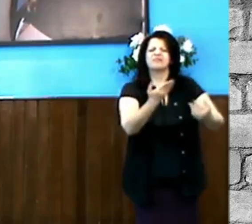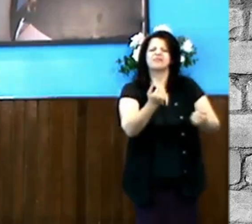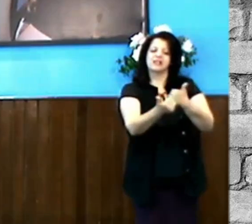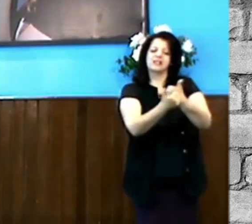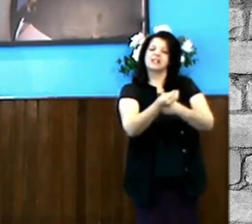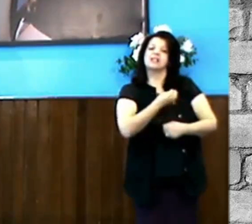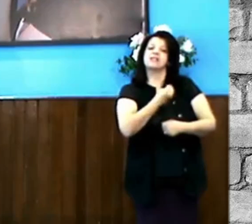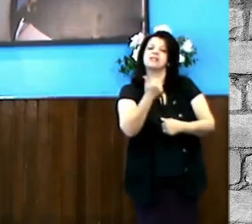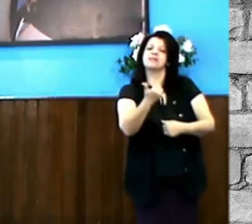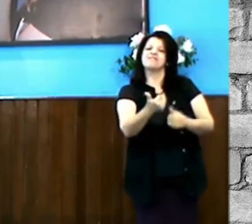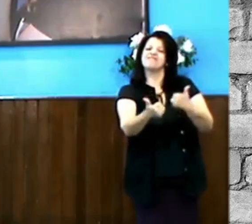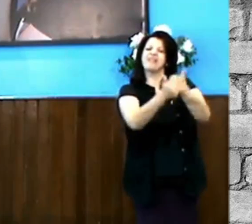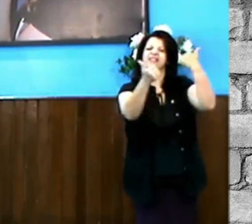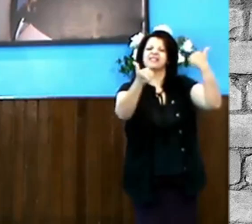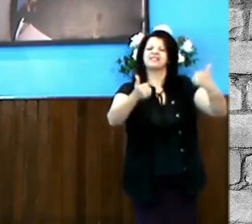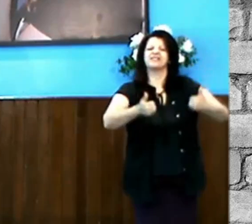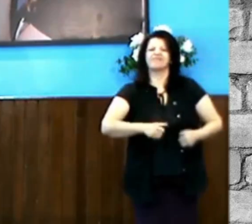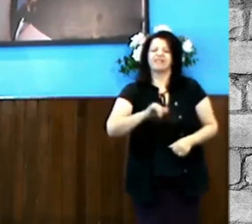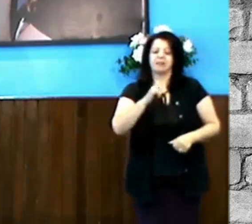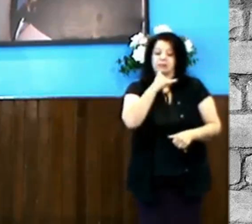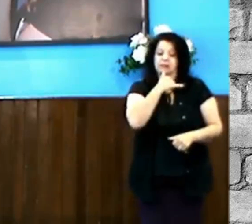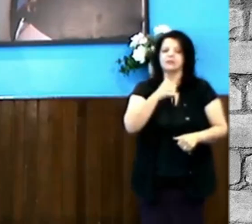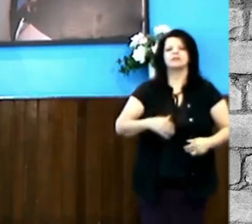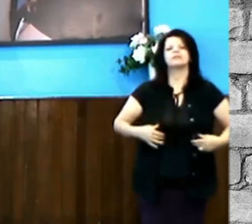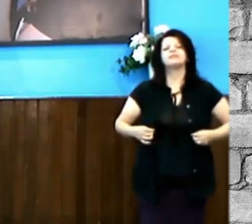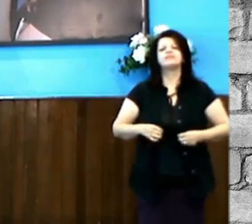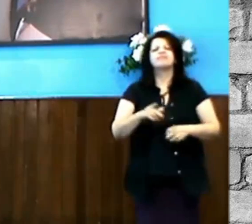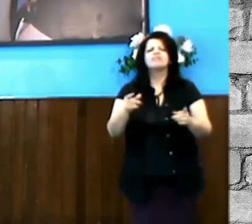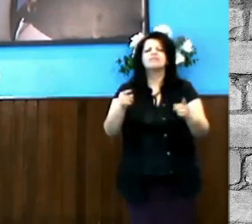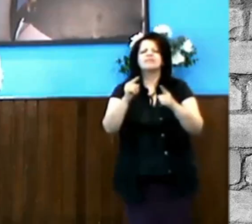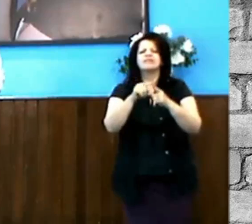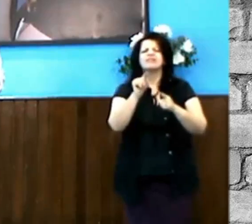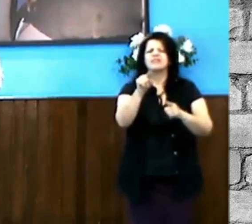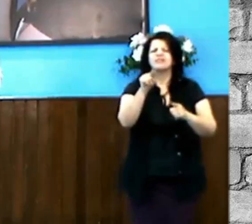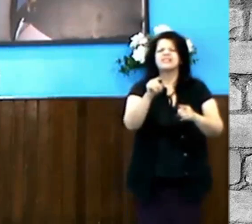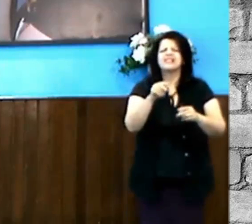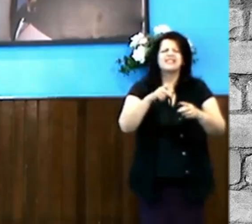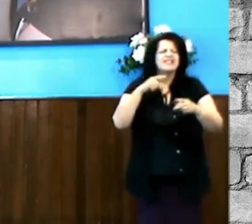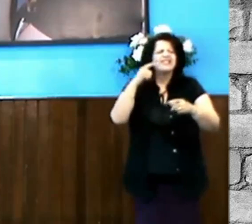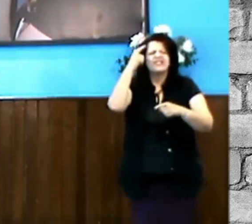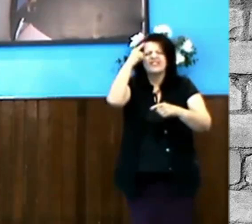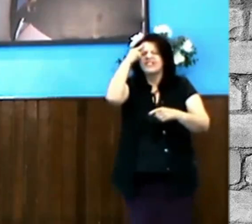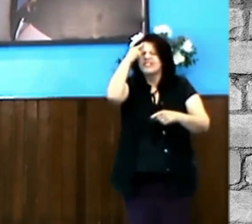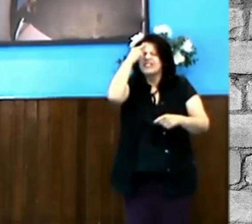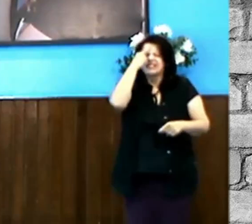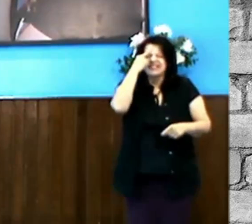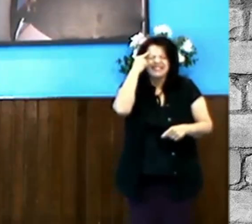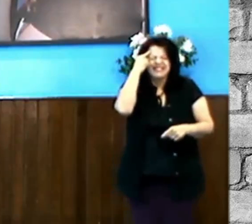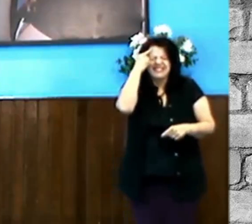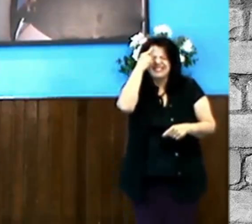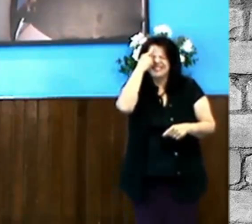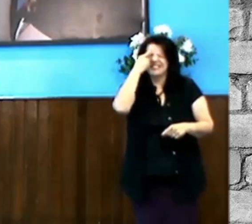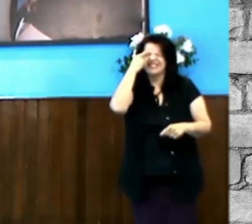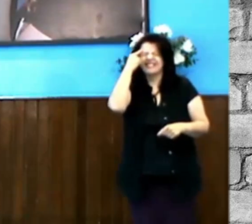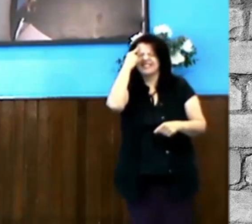é o sintoma dessa toxina espiritual? Você é perturbado e você